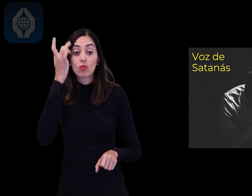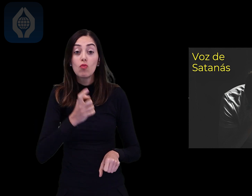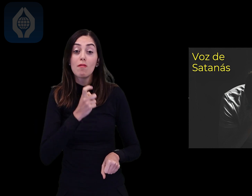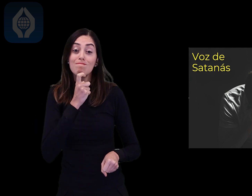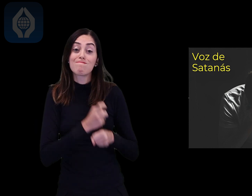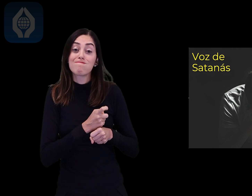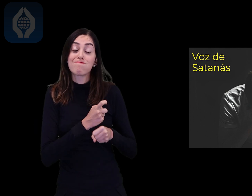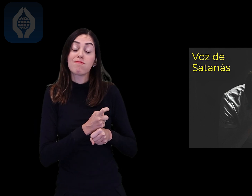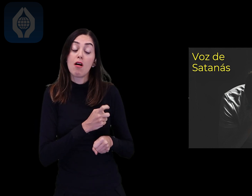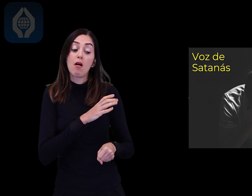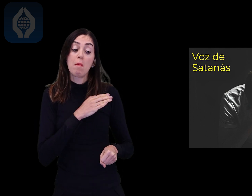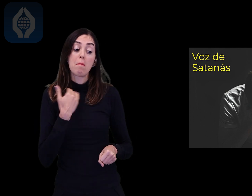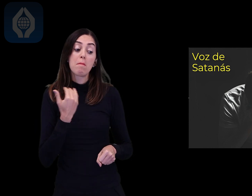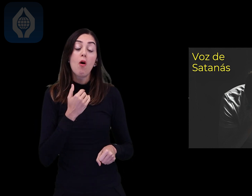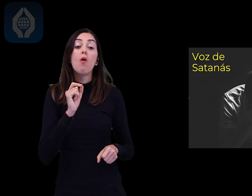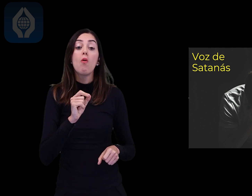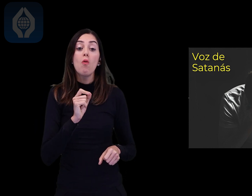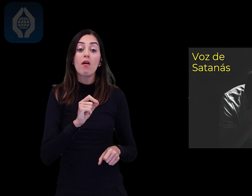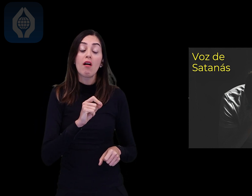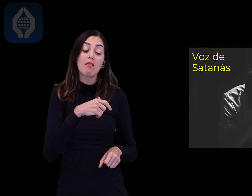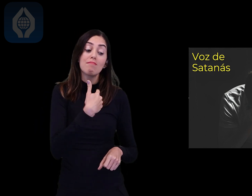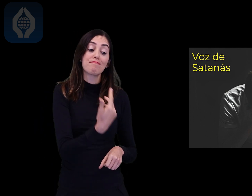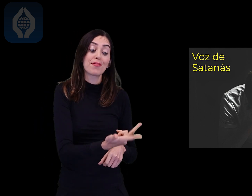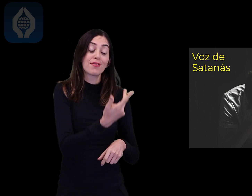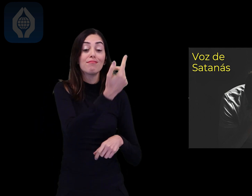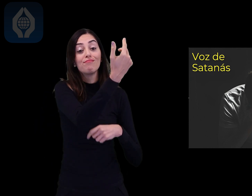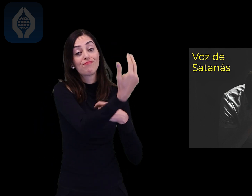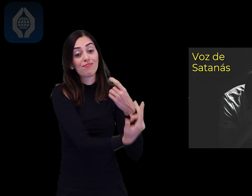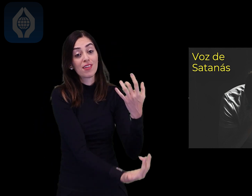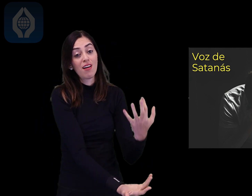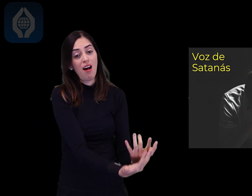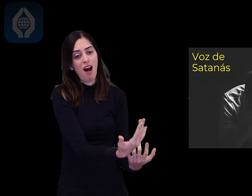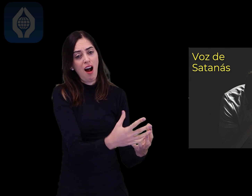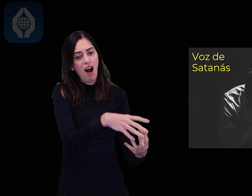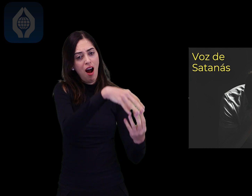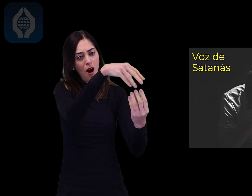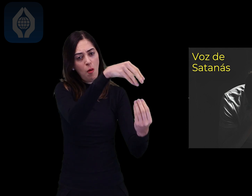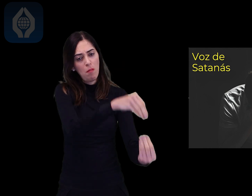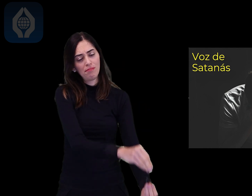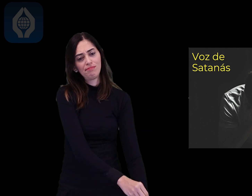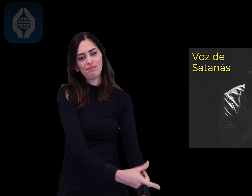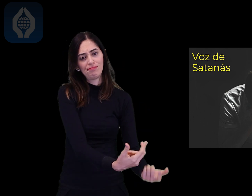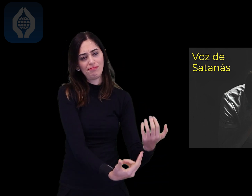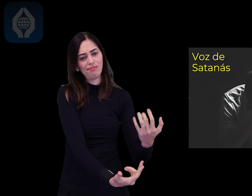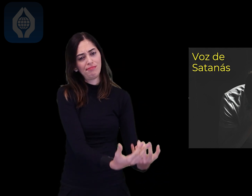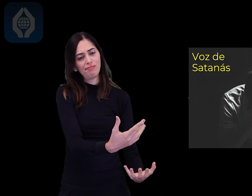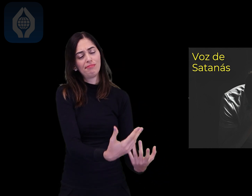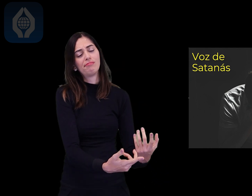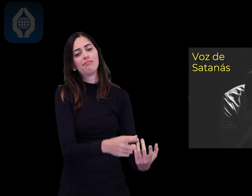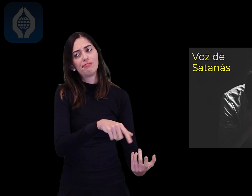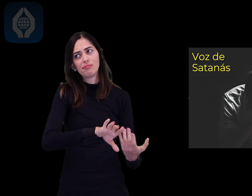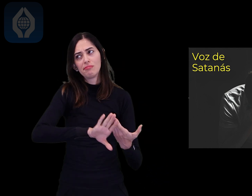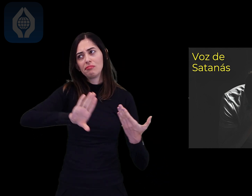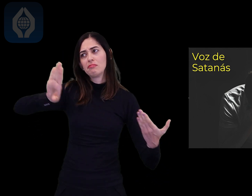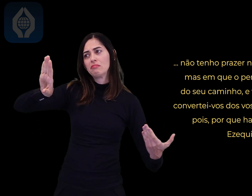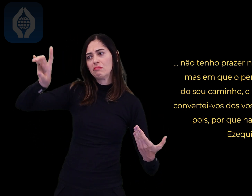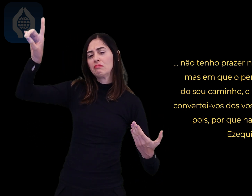coração endurecido, irá para o castigo eterno e estará separado dele para sempre. Deus diz